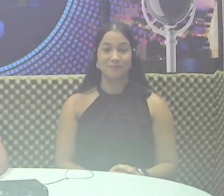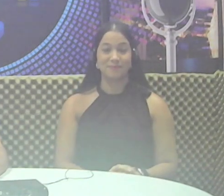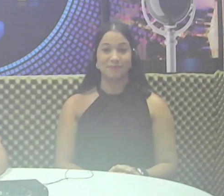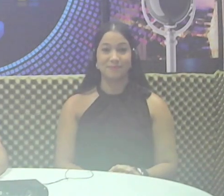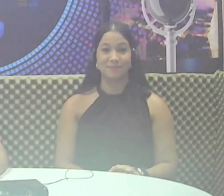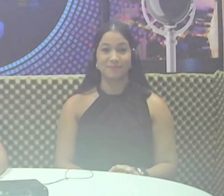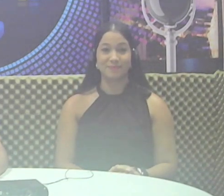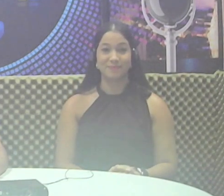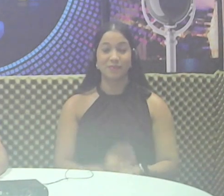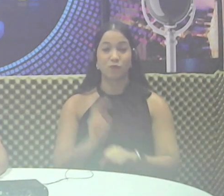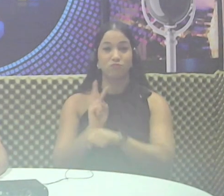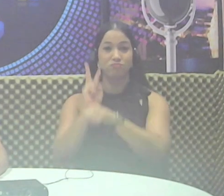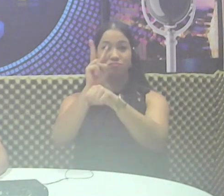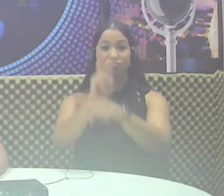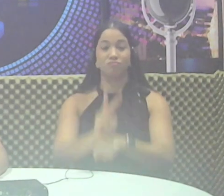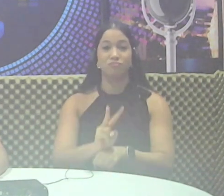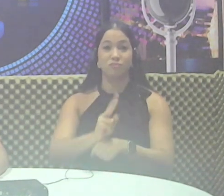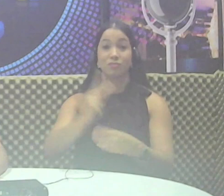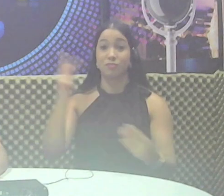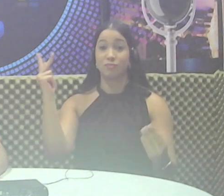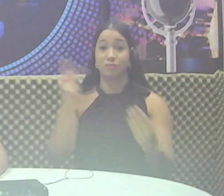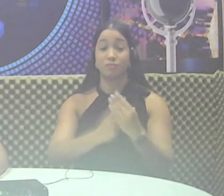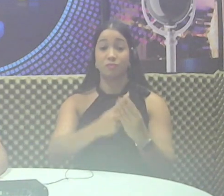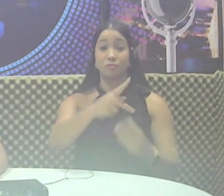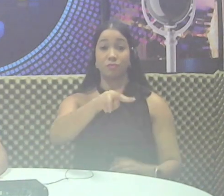A Superintendência de Proteção e Defesa do